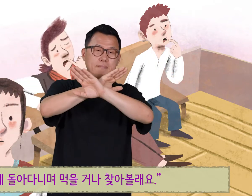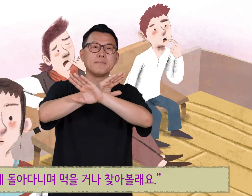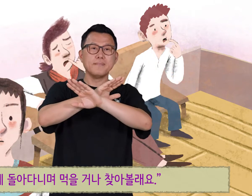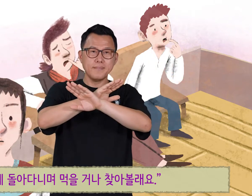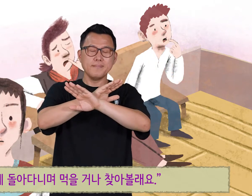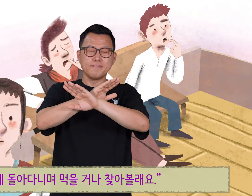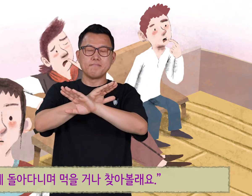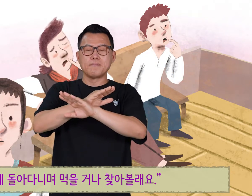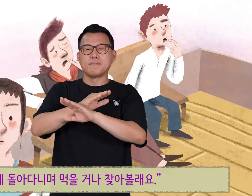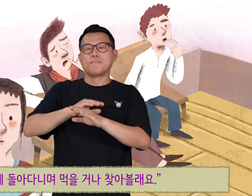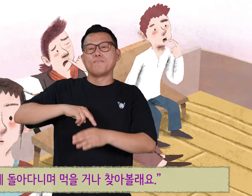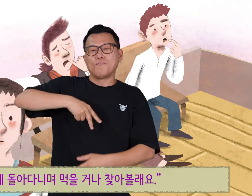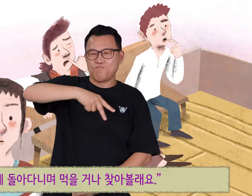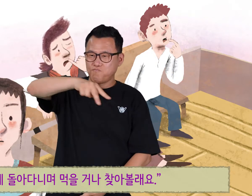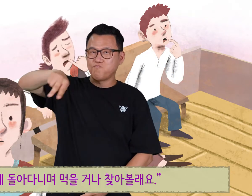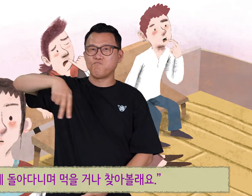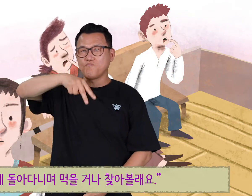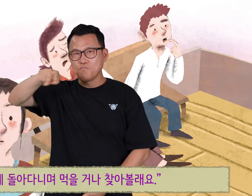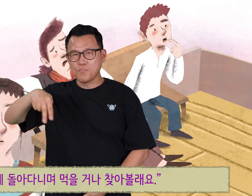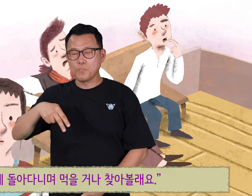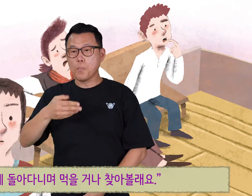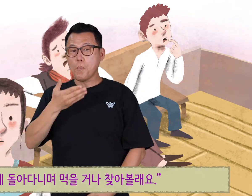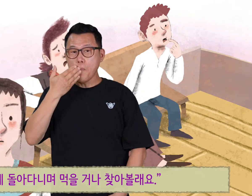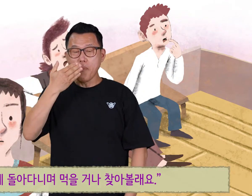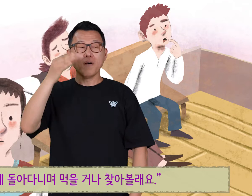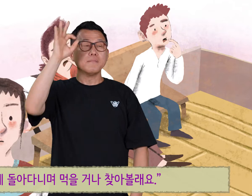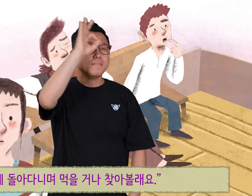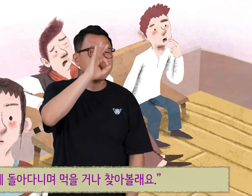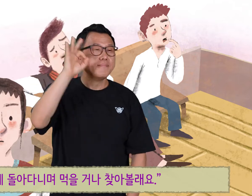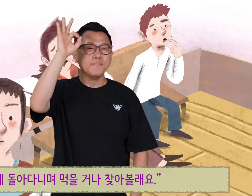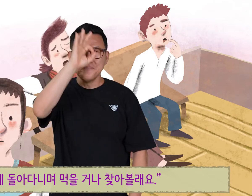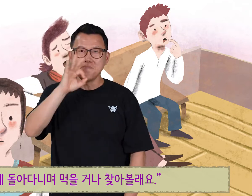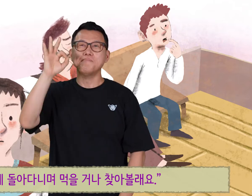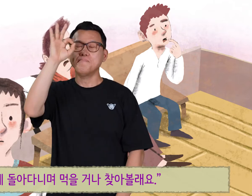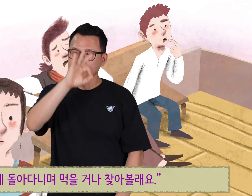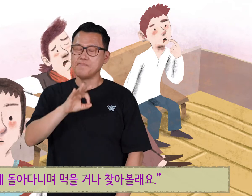밤에 돌아다니며 먹을 거나 찾아볼래요.